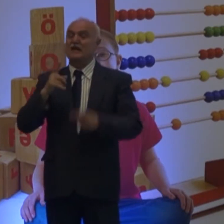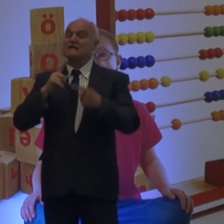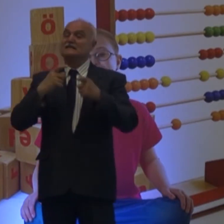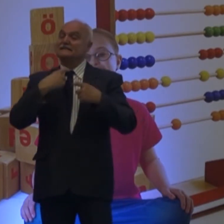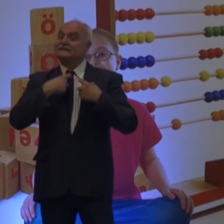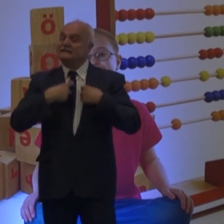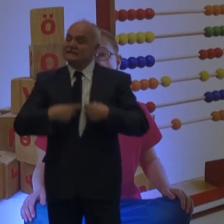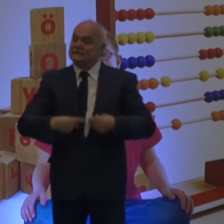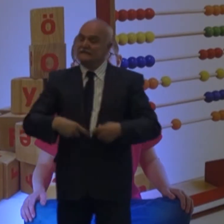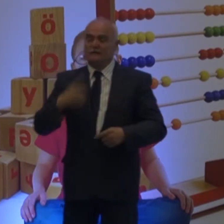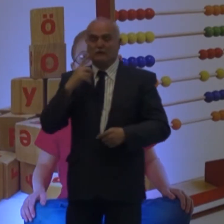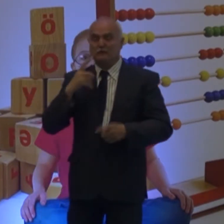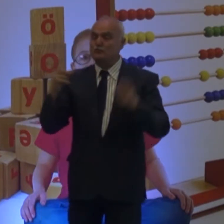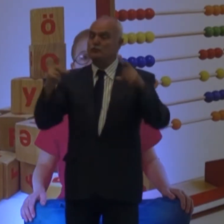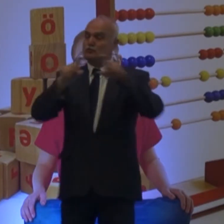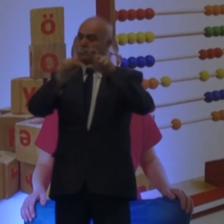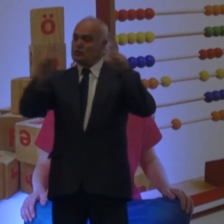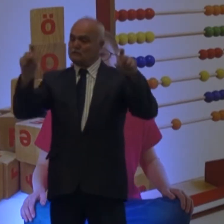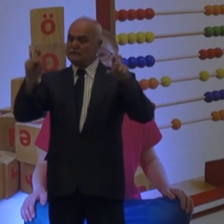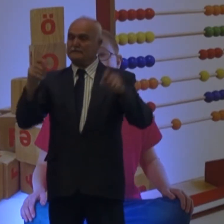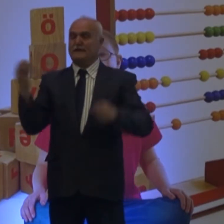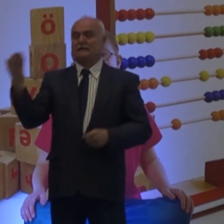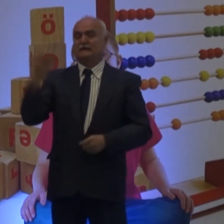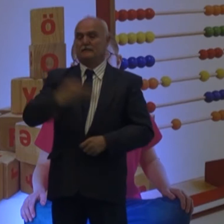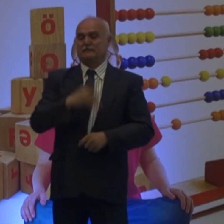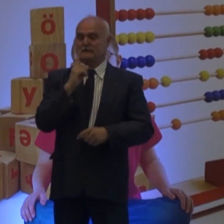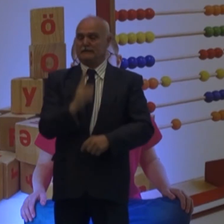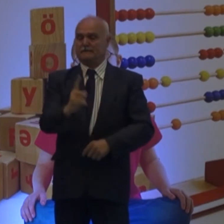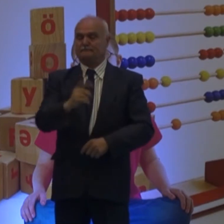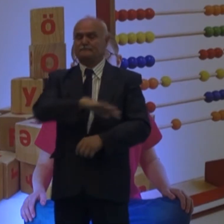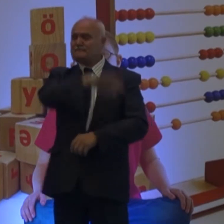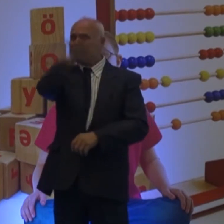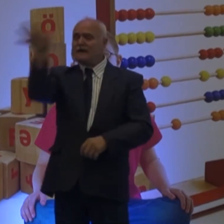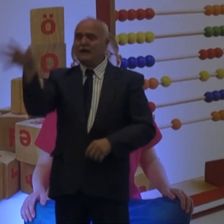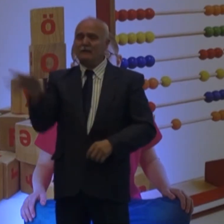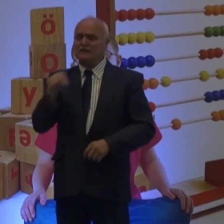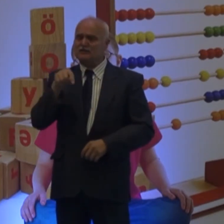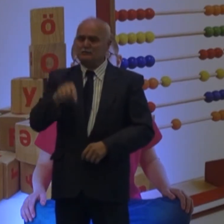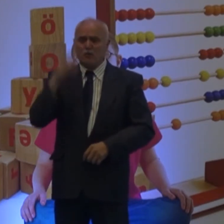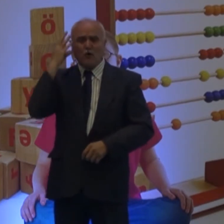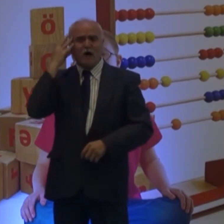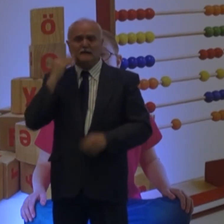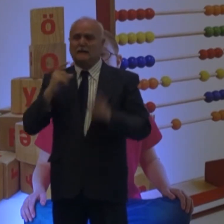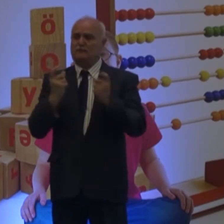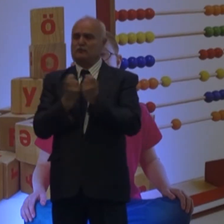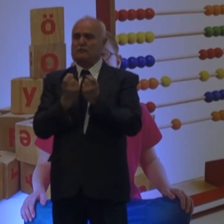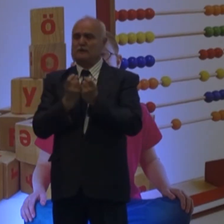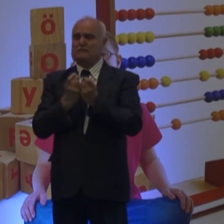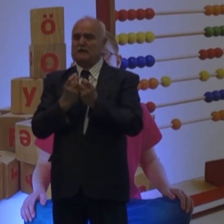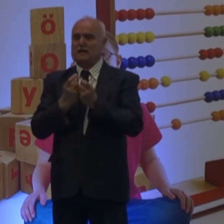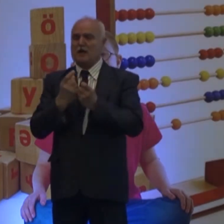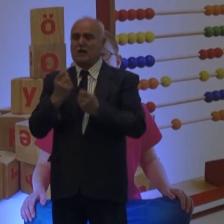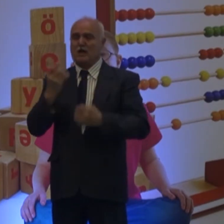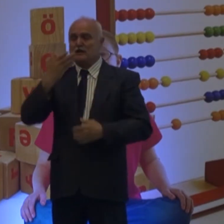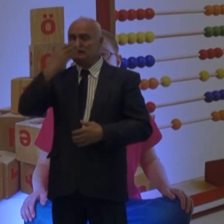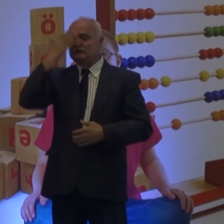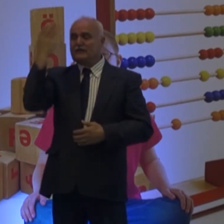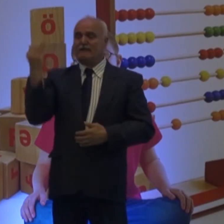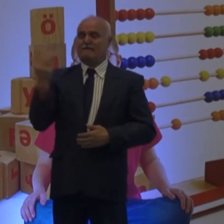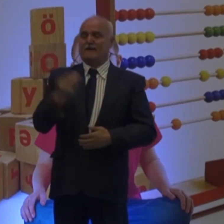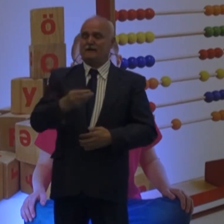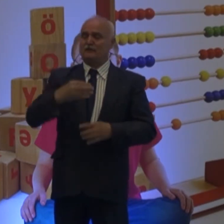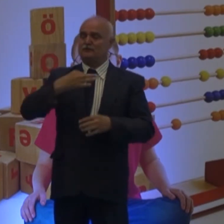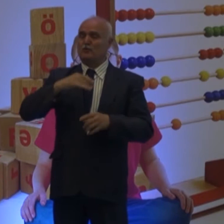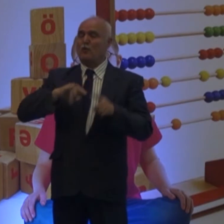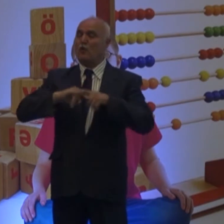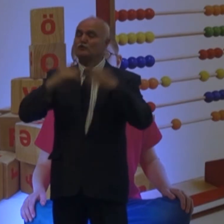gönüllü kuruluşlarımızın değerli temsilcileri, hepiniz bu anlamlı toplantımıza şeref verdiniz, hoş geldiniz, çok